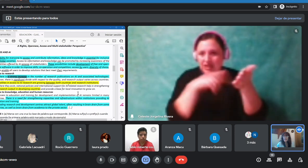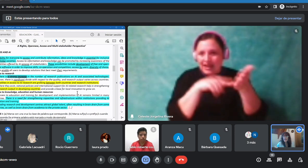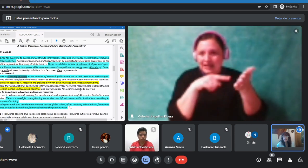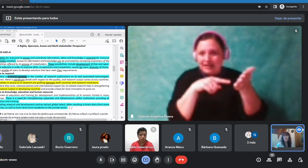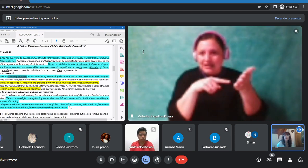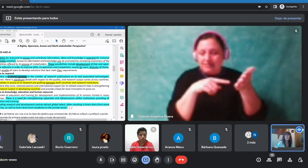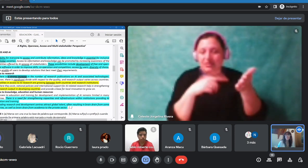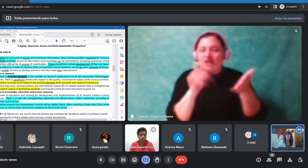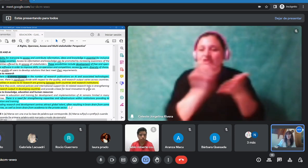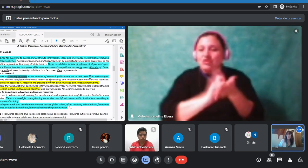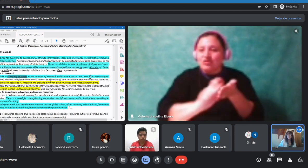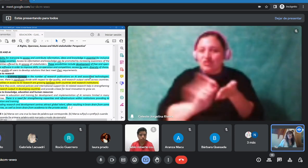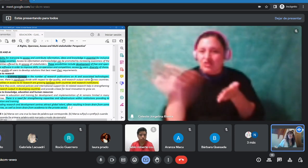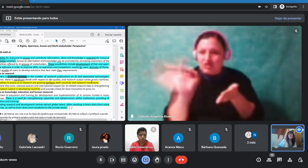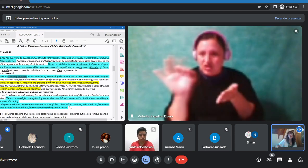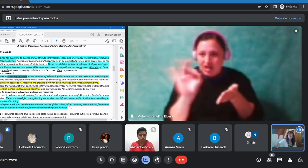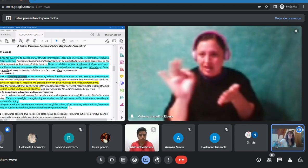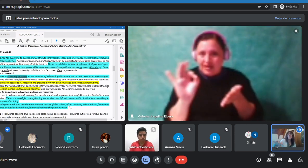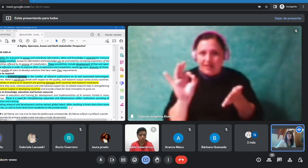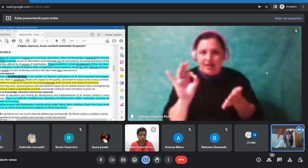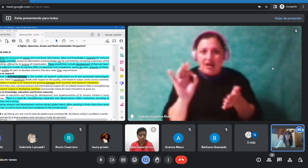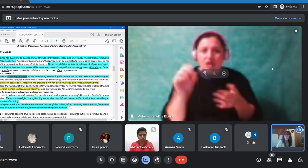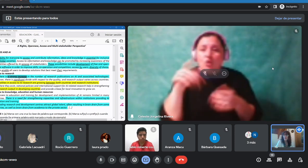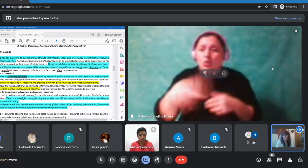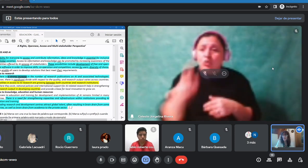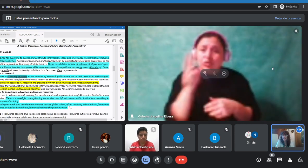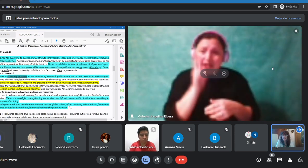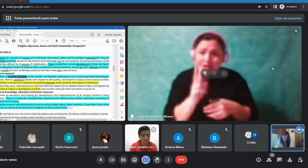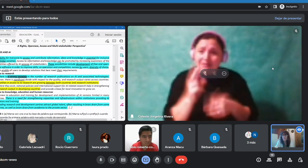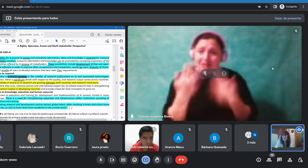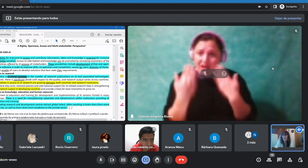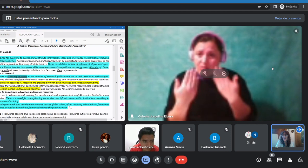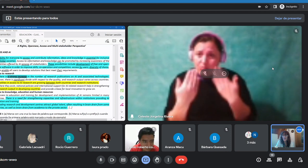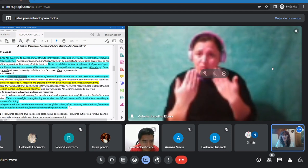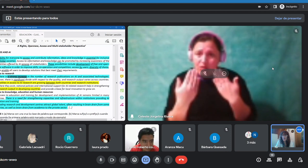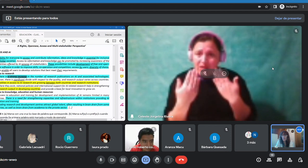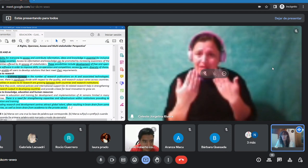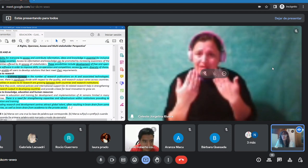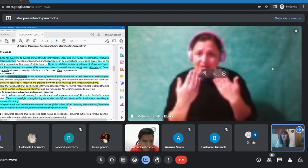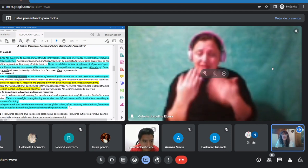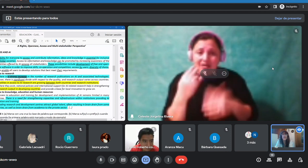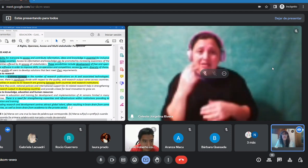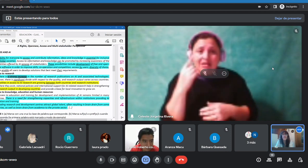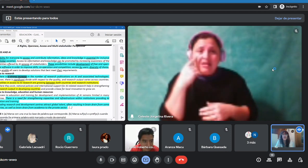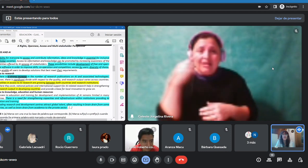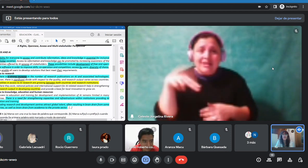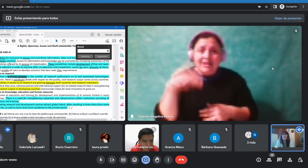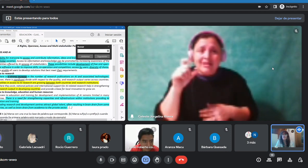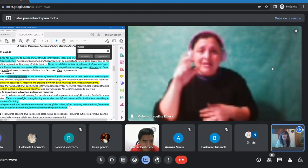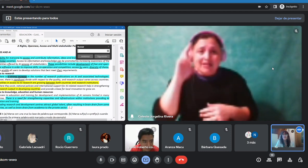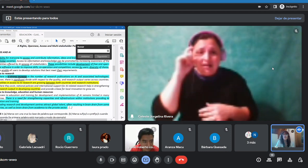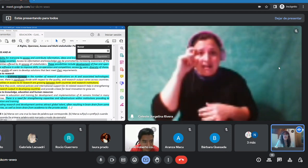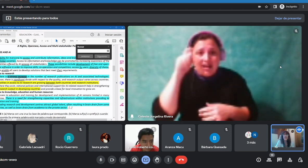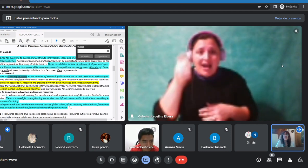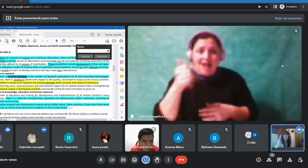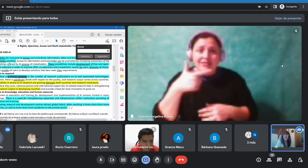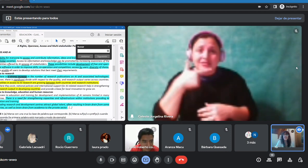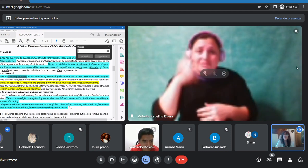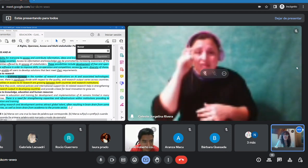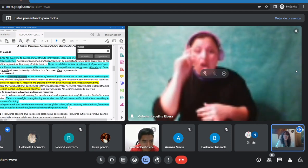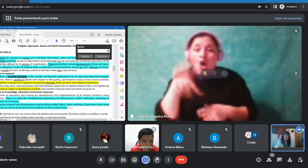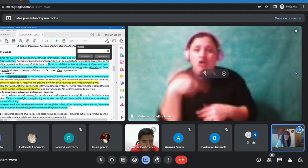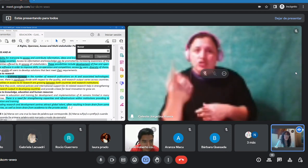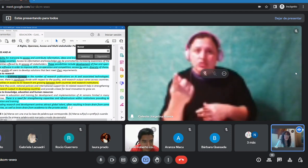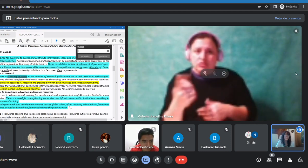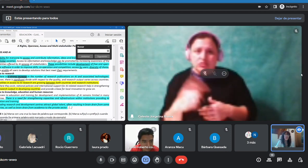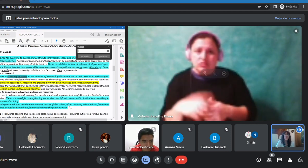que está increase. No. Si usted se quiere fijar una palabra en un PDF, hacemos así. Control F. ¿Sí? Ahí aparece.